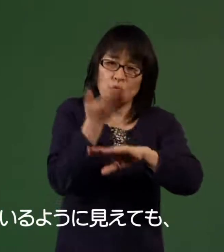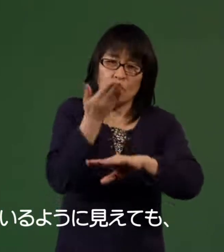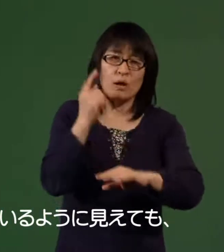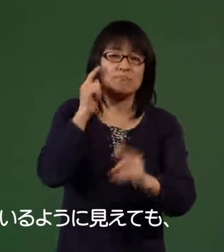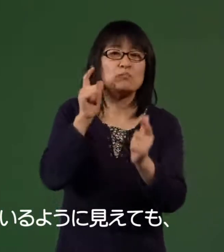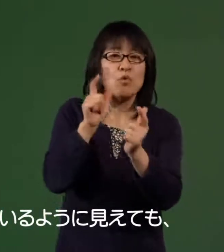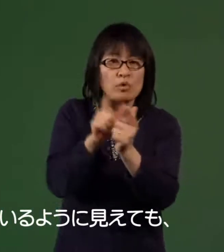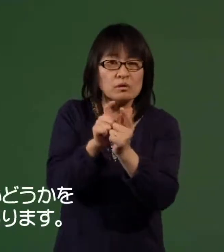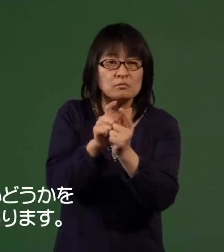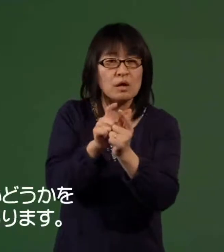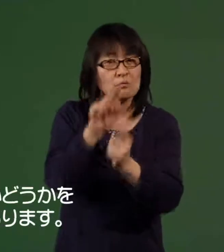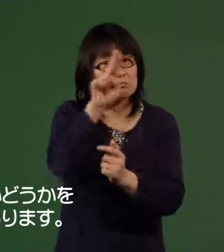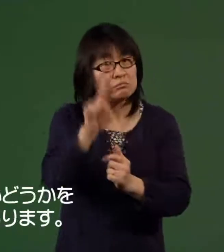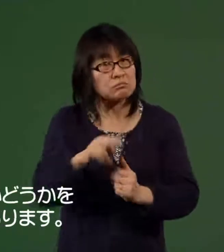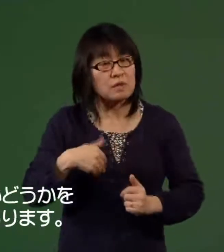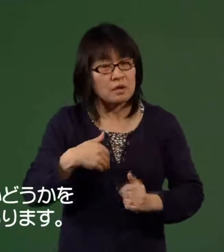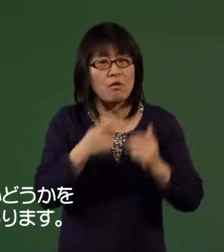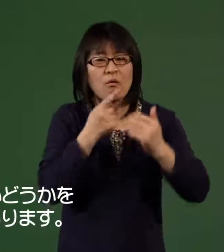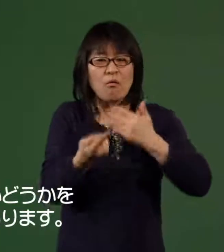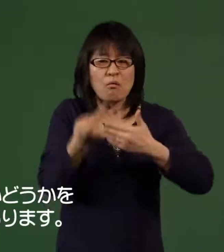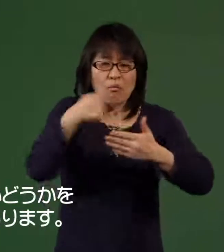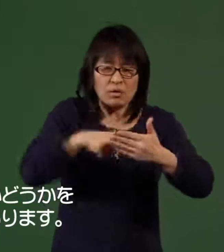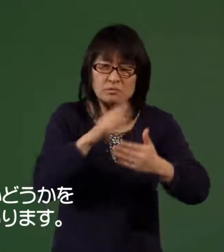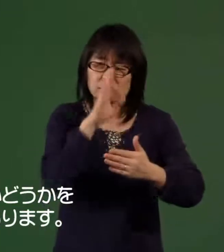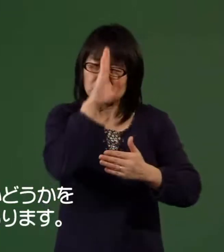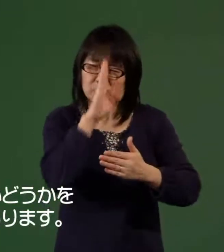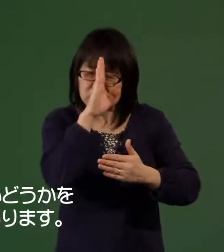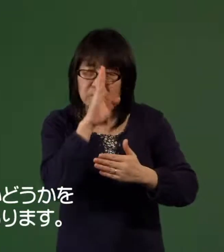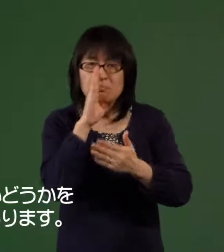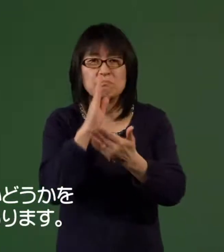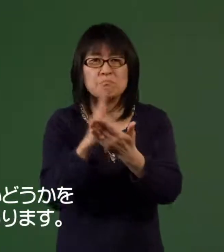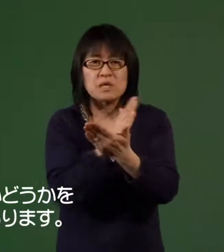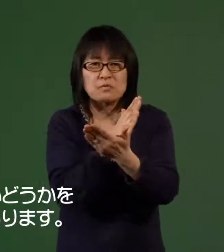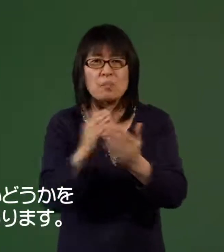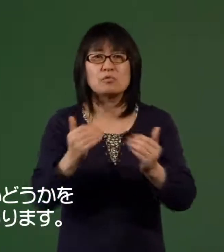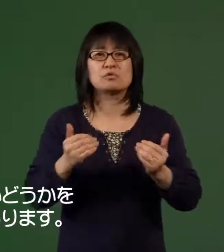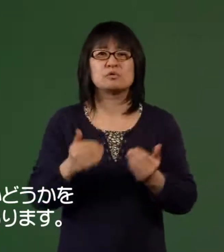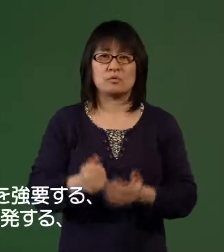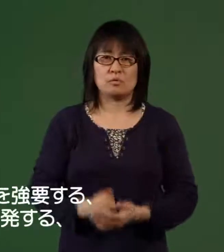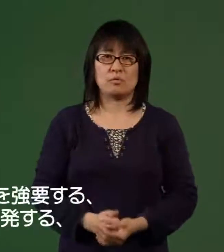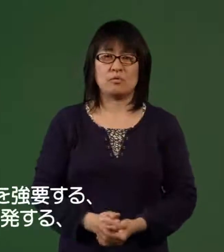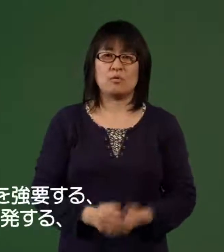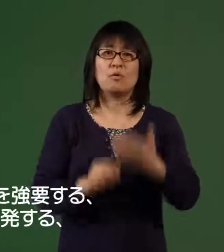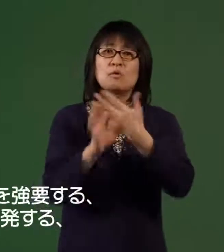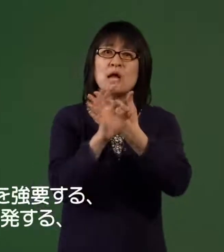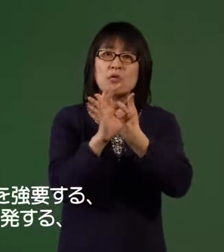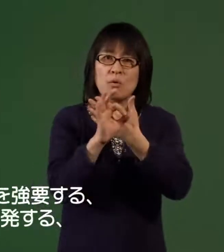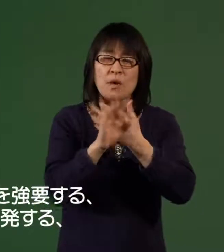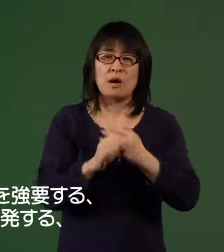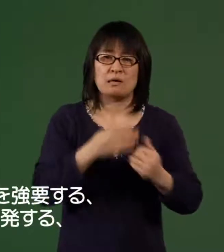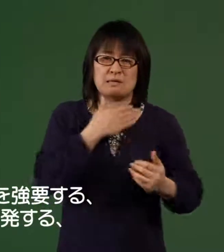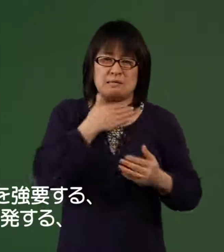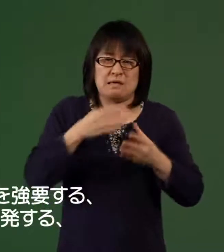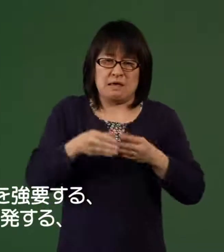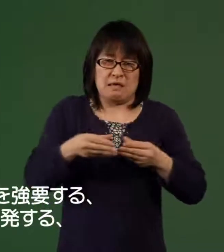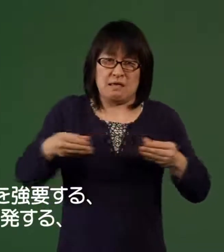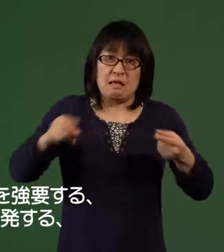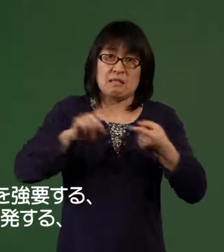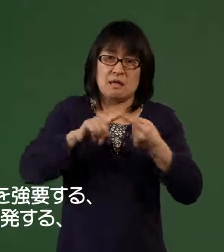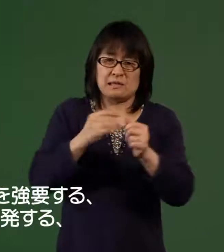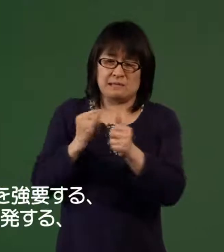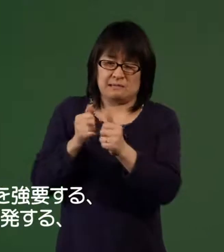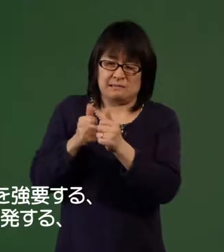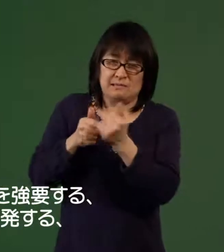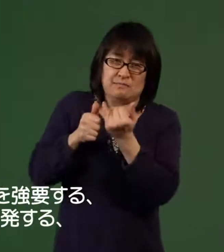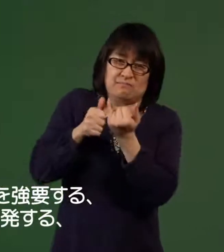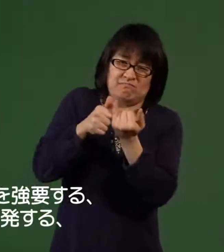ているように見えても本心からの同意かどうか見極める必要があります例えば性的行為